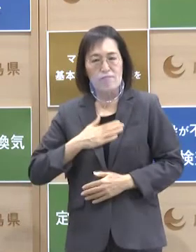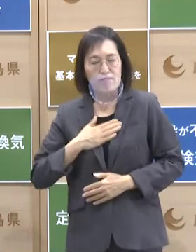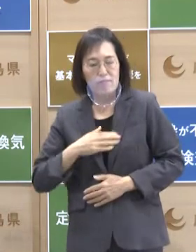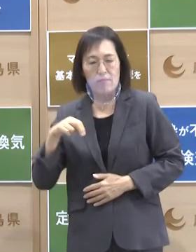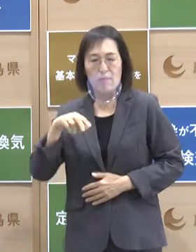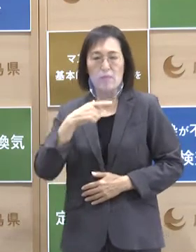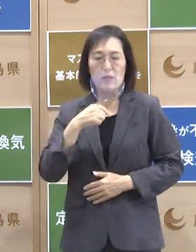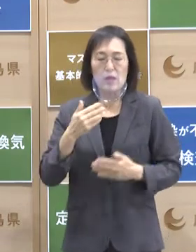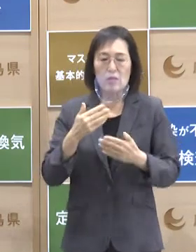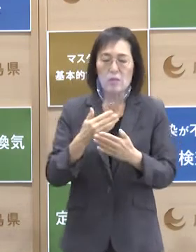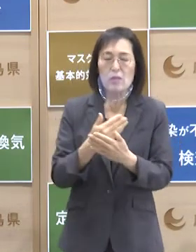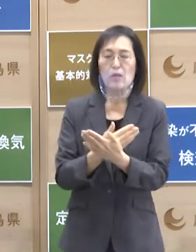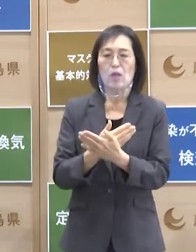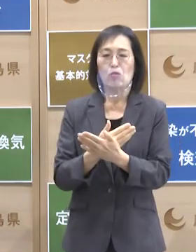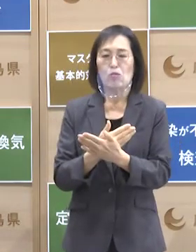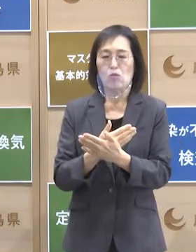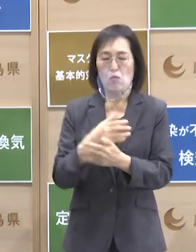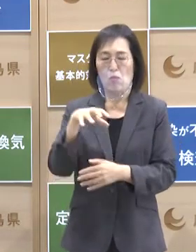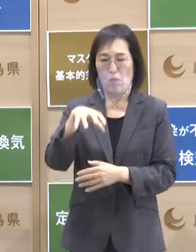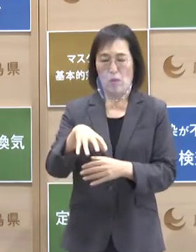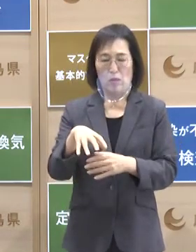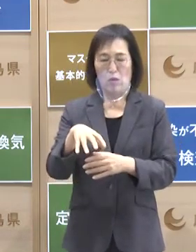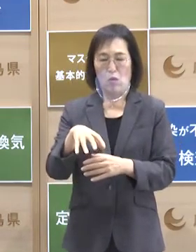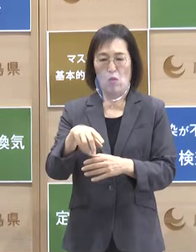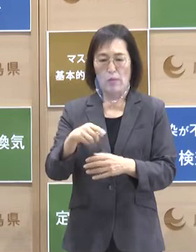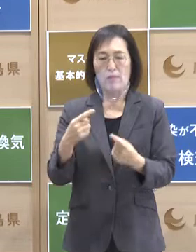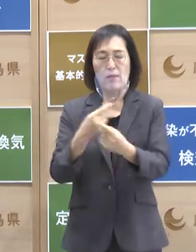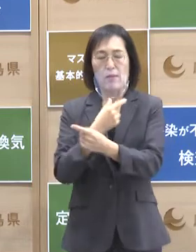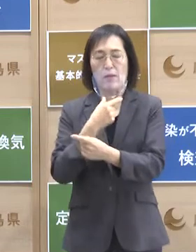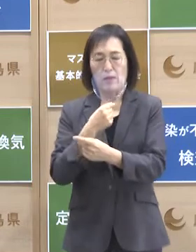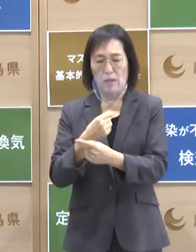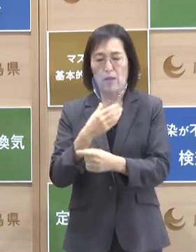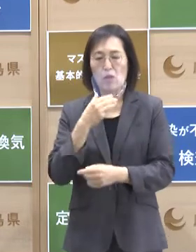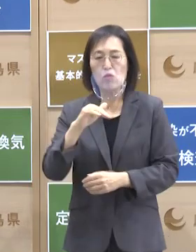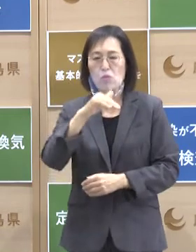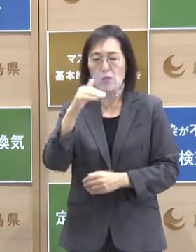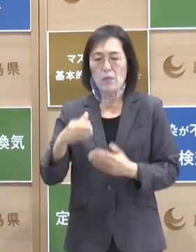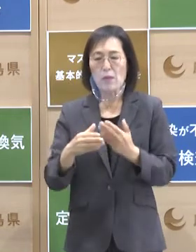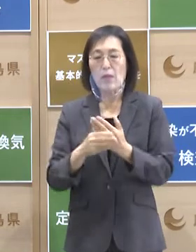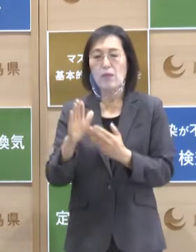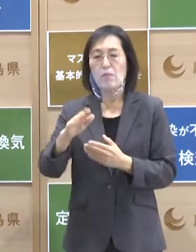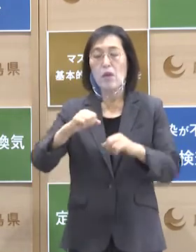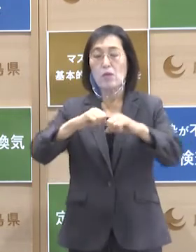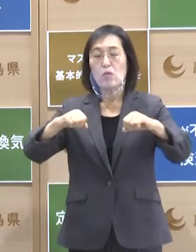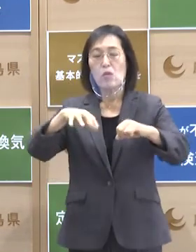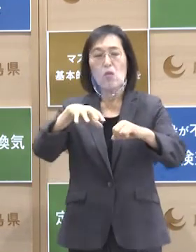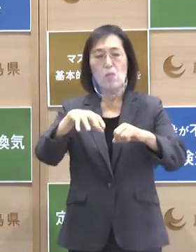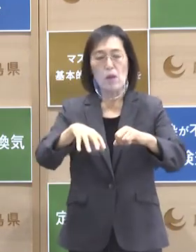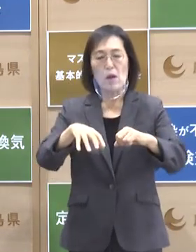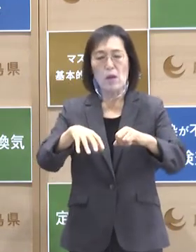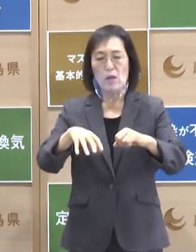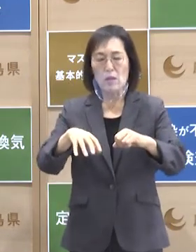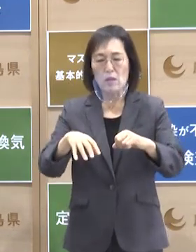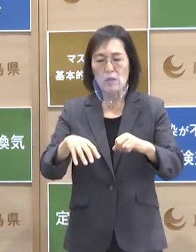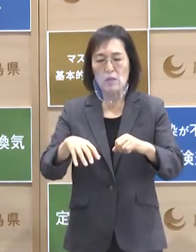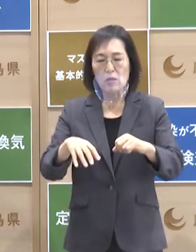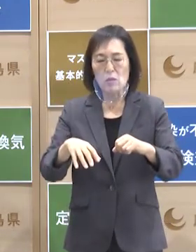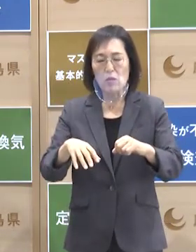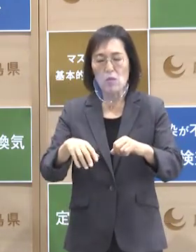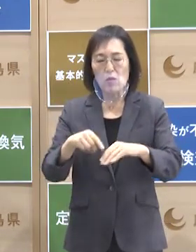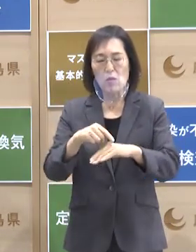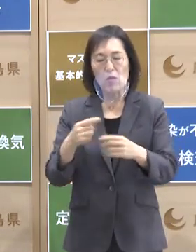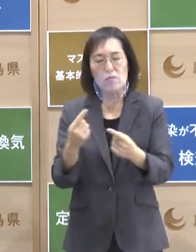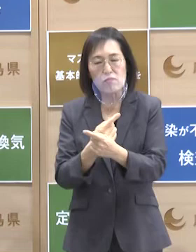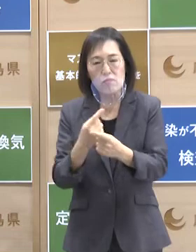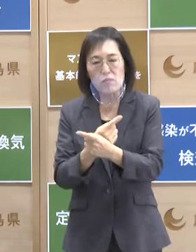るウォーカブルな空間への転換を目指した福山駅前広場の再編事業の基本方針